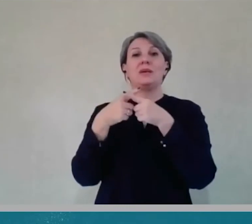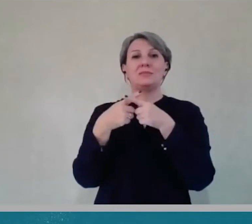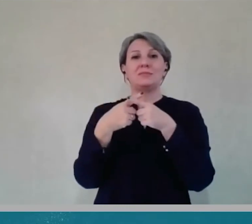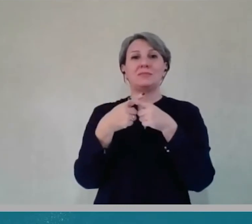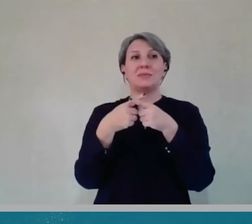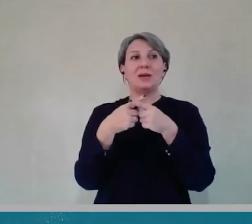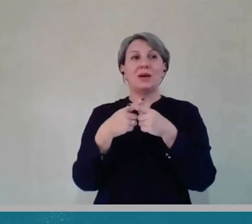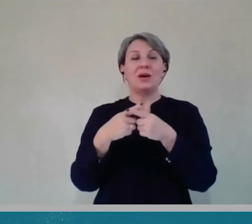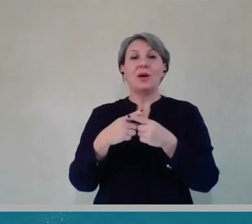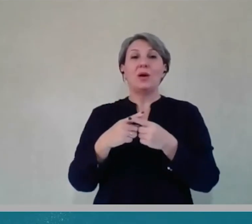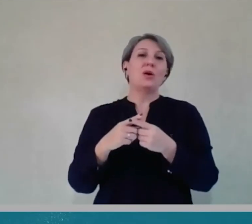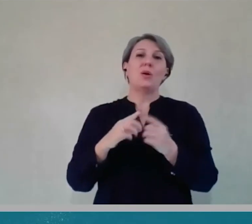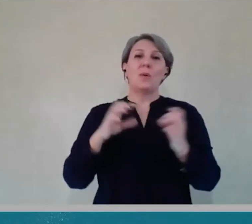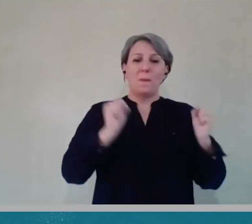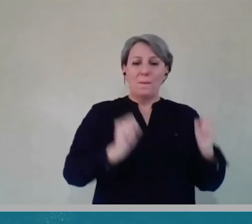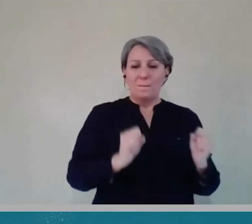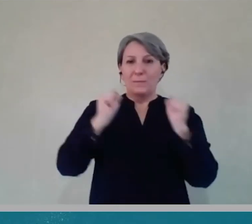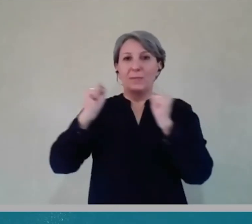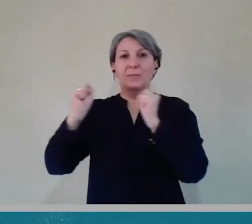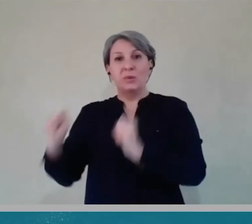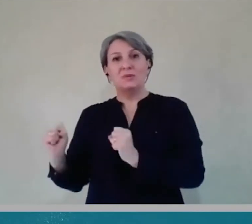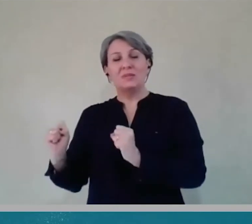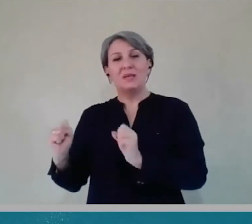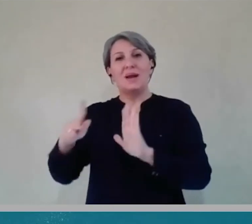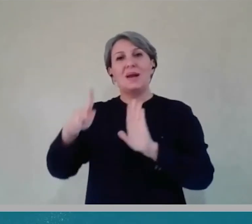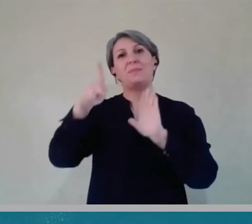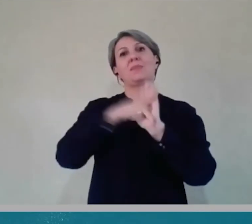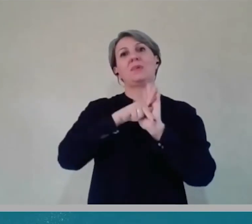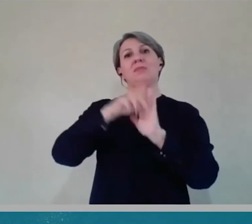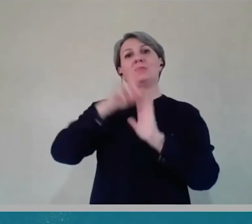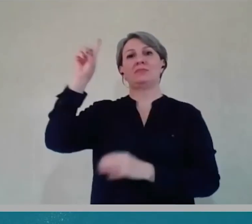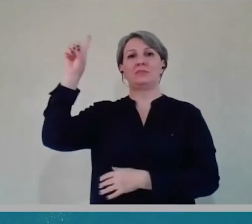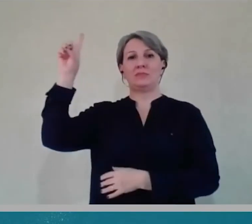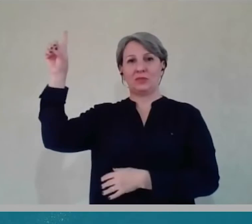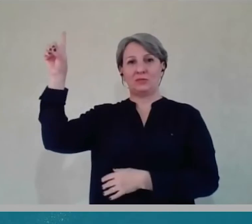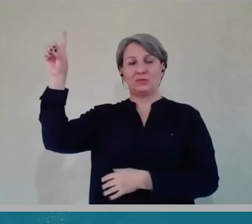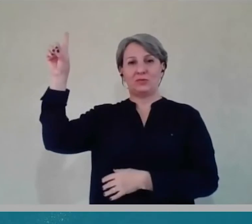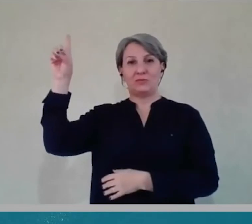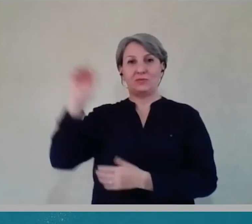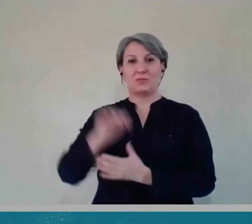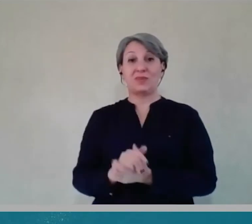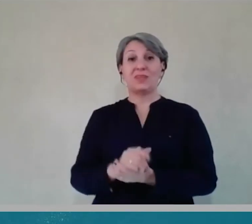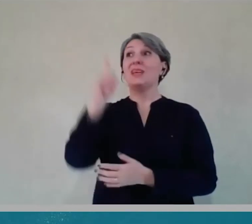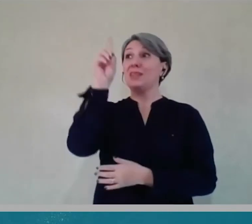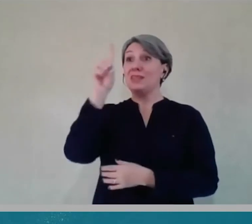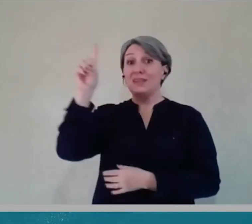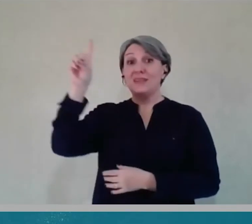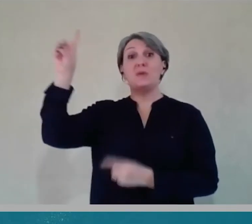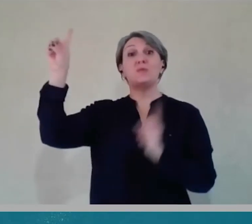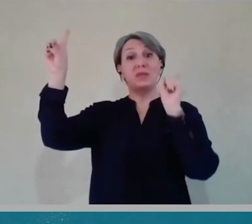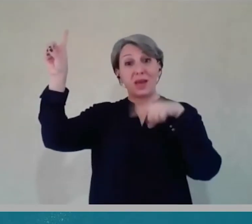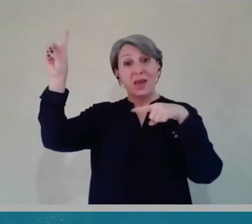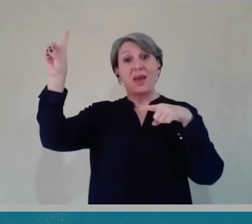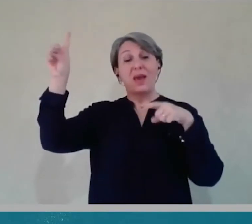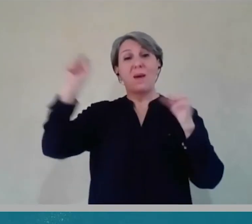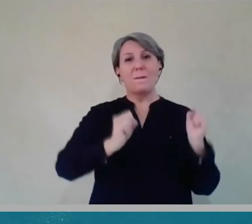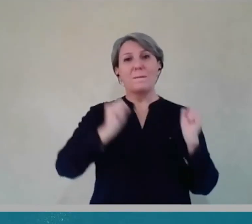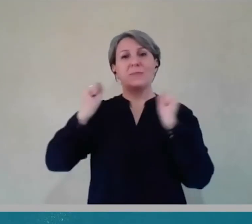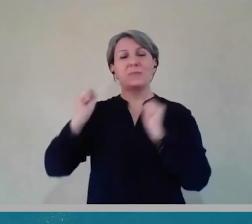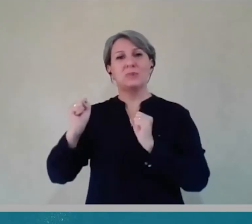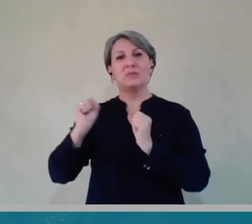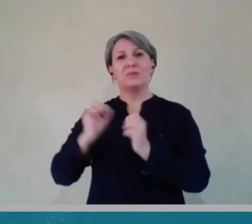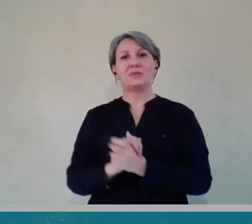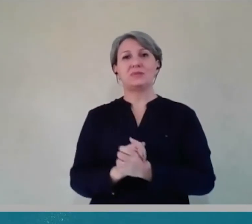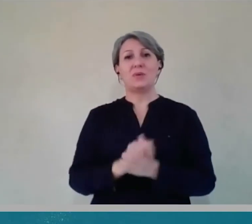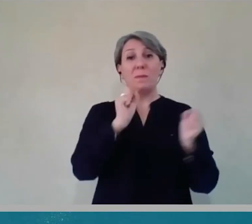sarça para ser combustível. Ele mesmo é o seu combustível. A energia é dele, o poder é